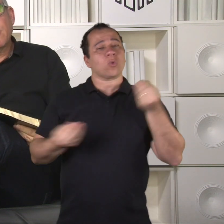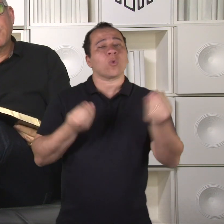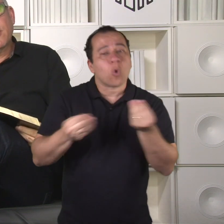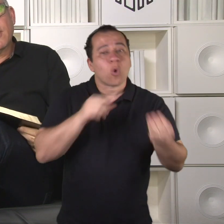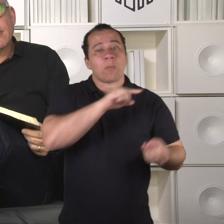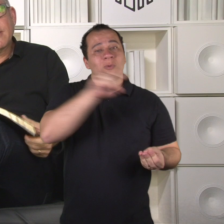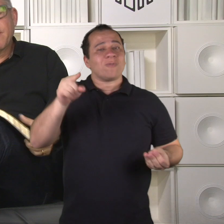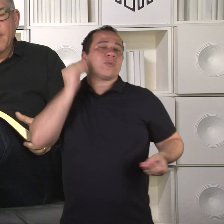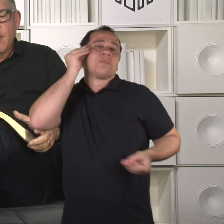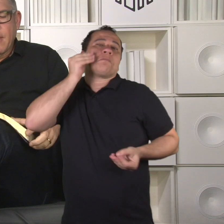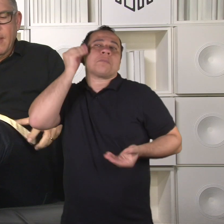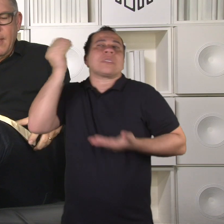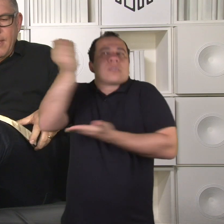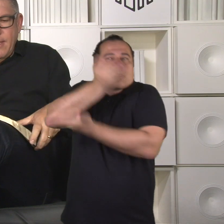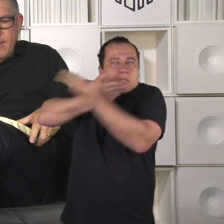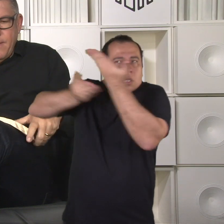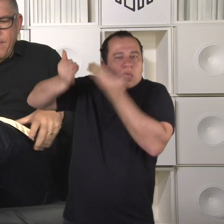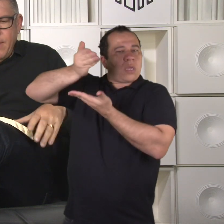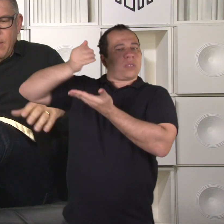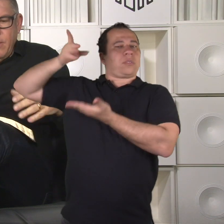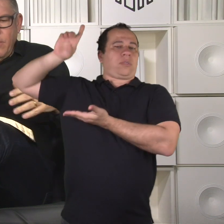experiência religiosa